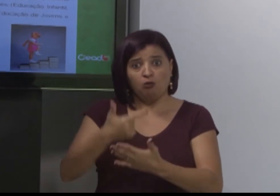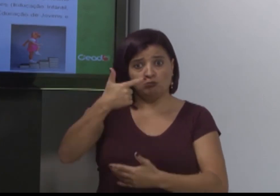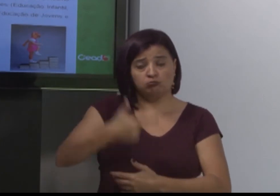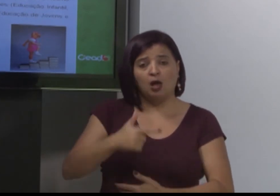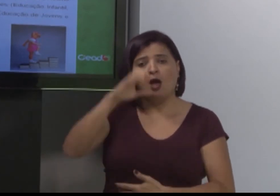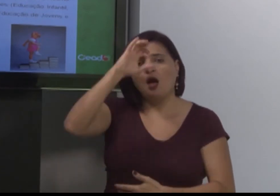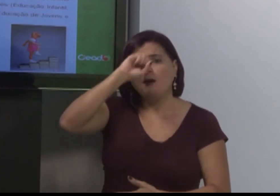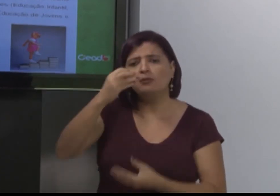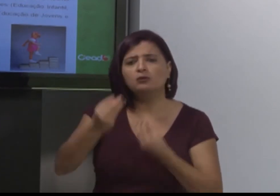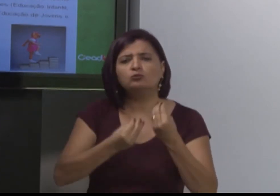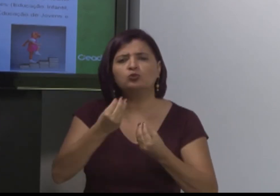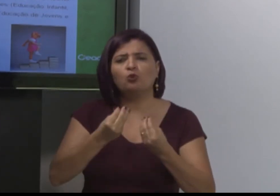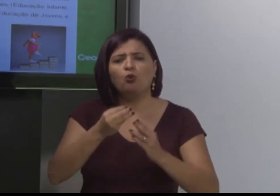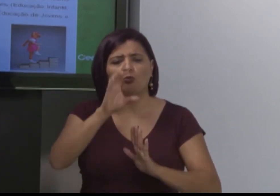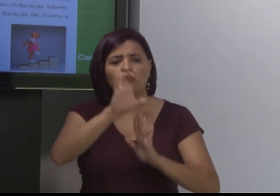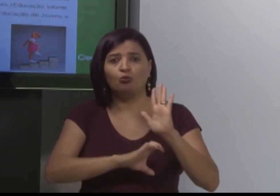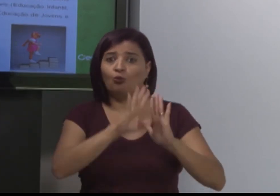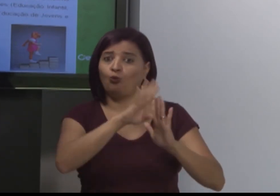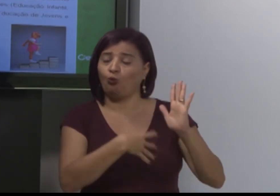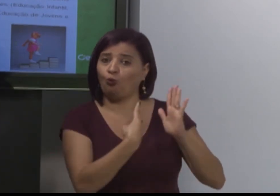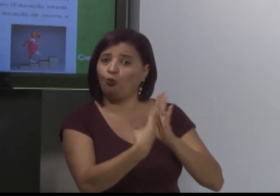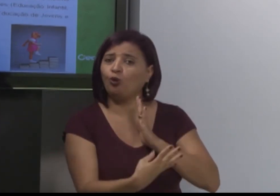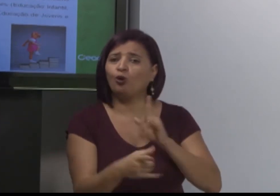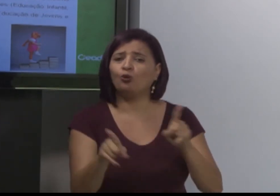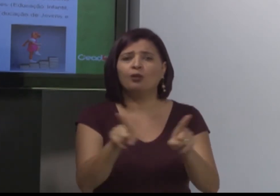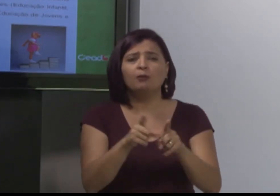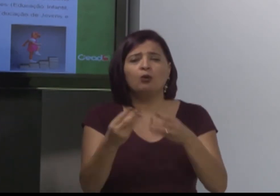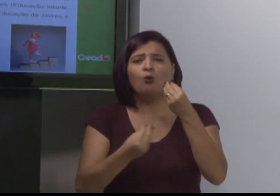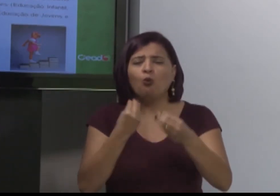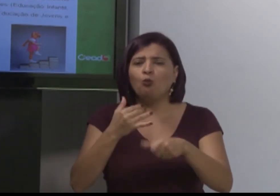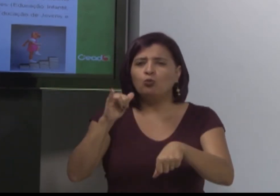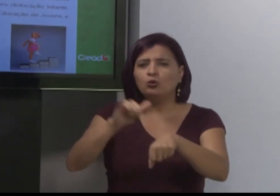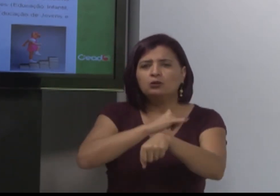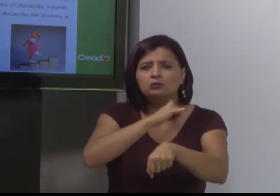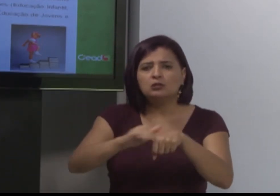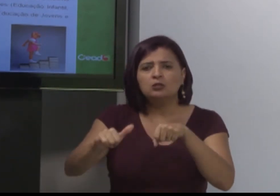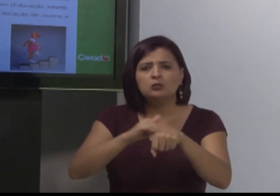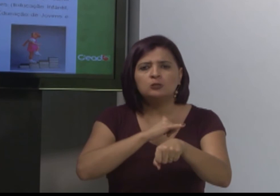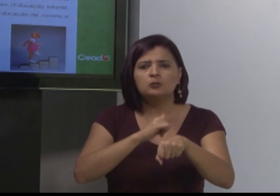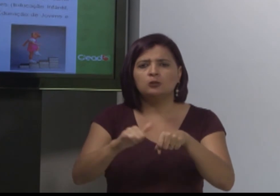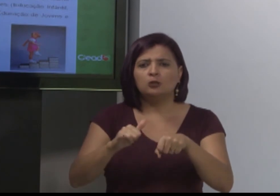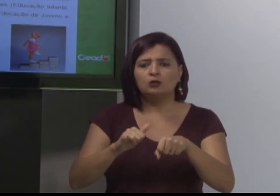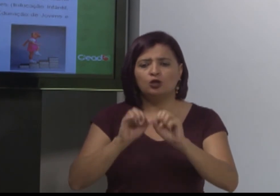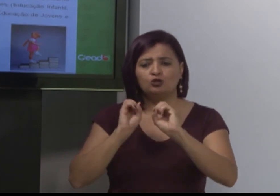nós aprendemos sobre currículo, a respeito de estratégias de ensino,